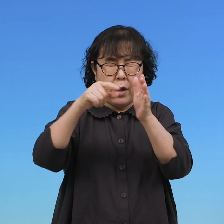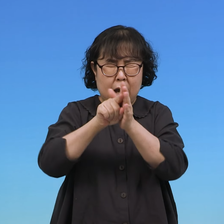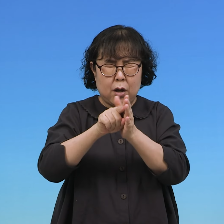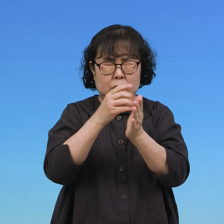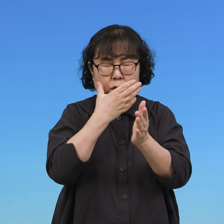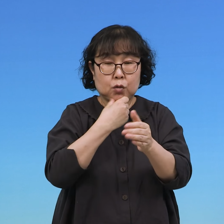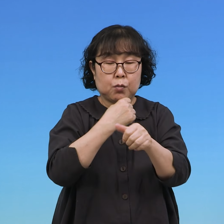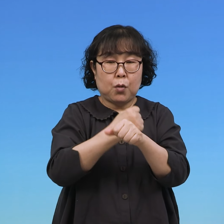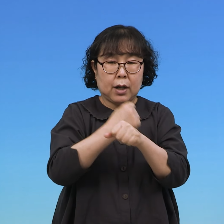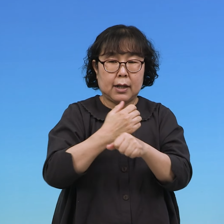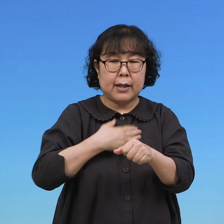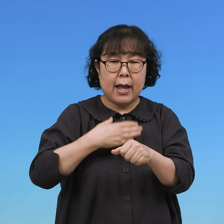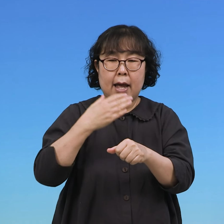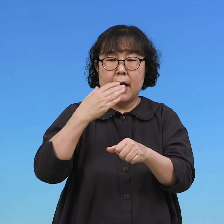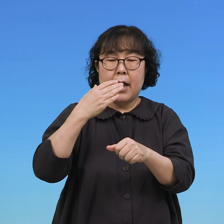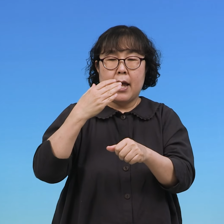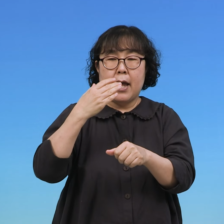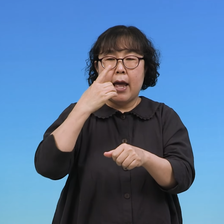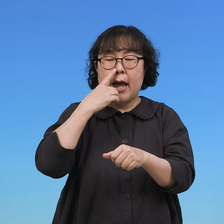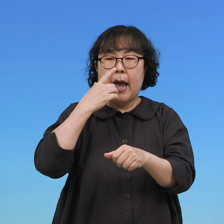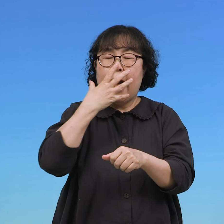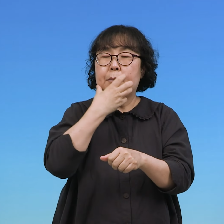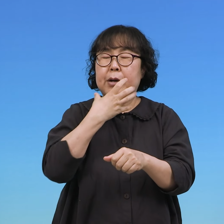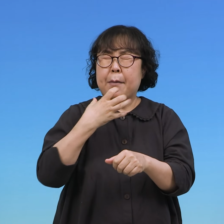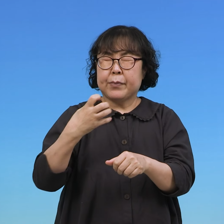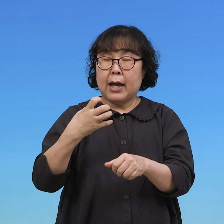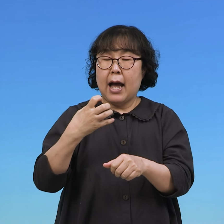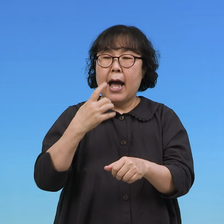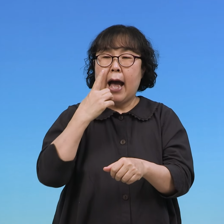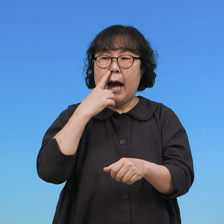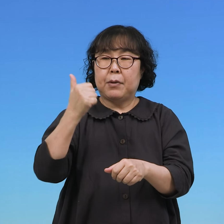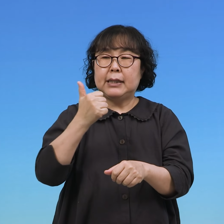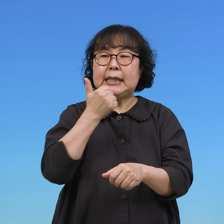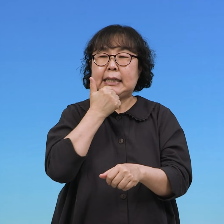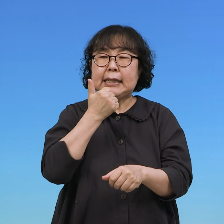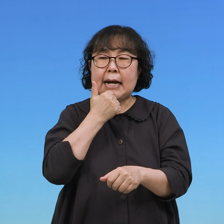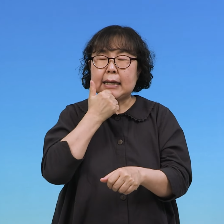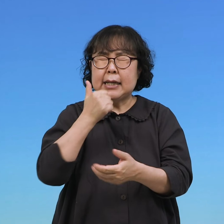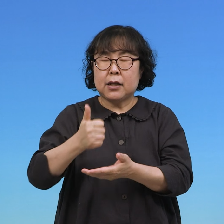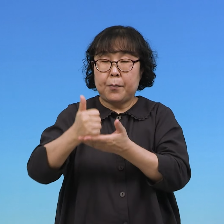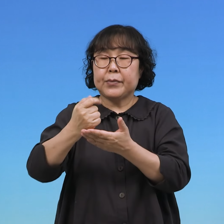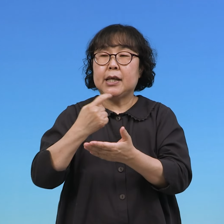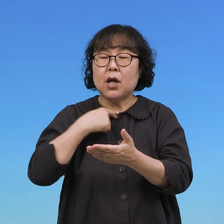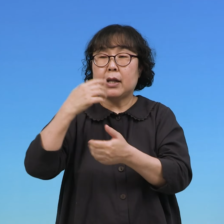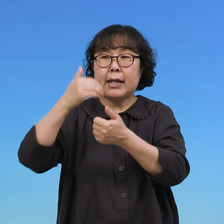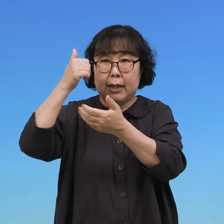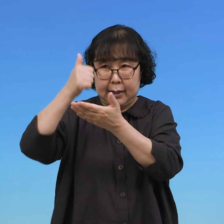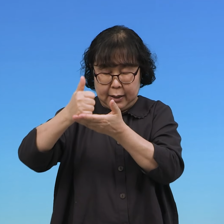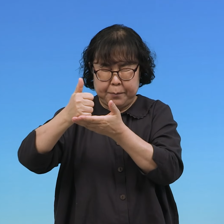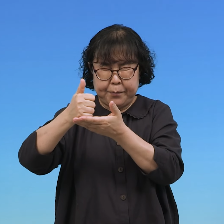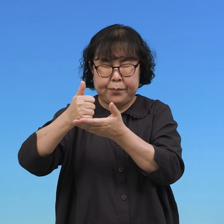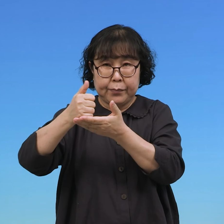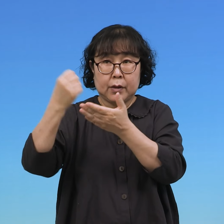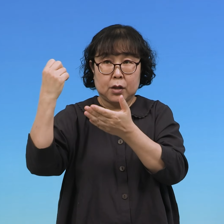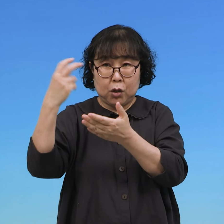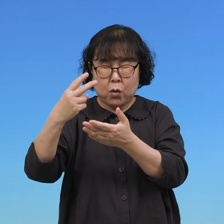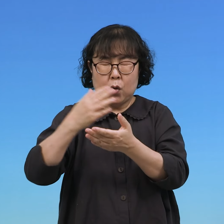내 조부, 또 나오네요, 내 조부 아브라함과 아버지 이삭이 섬기던 하나님. 그런데 그 다음